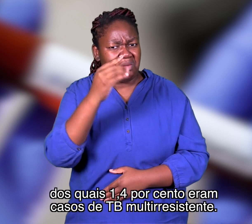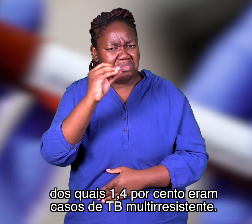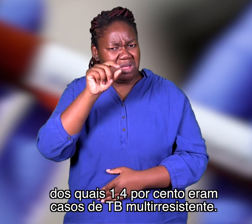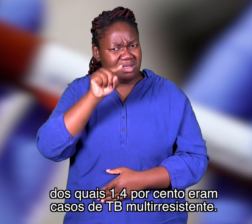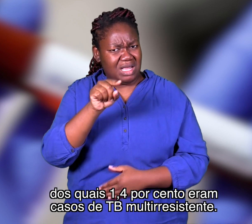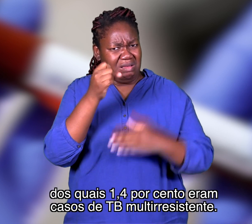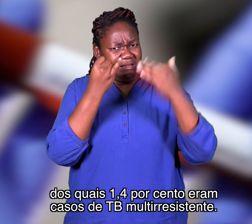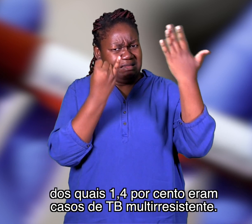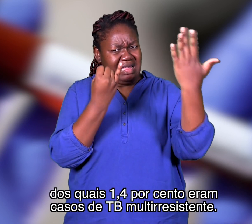multiresistente.